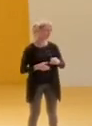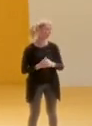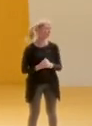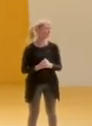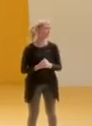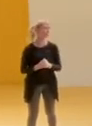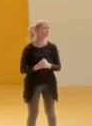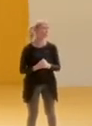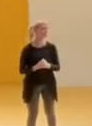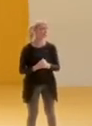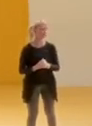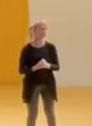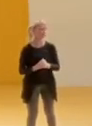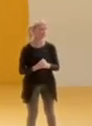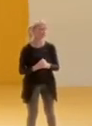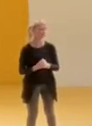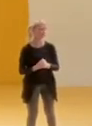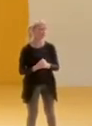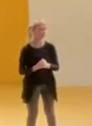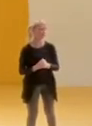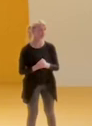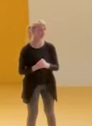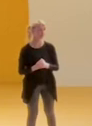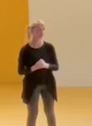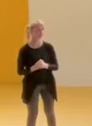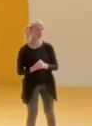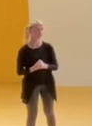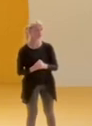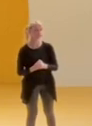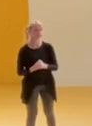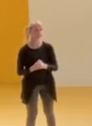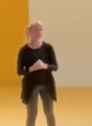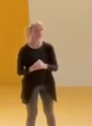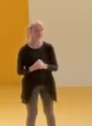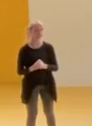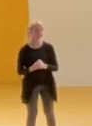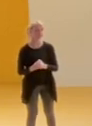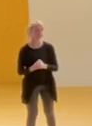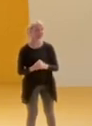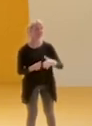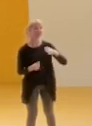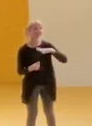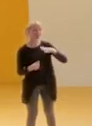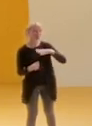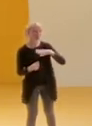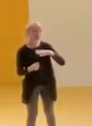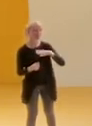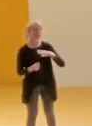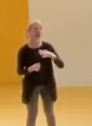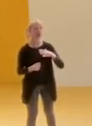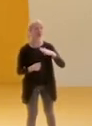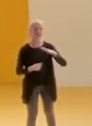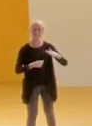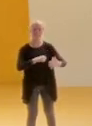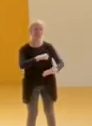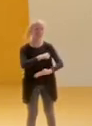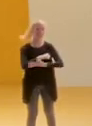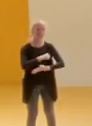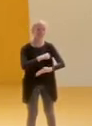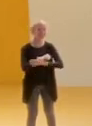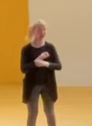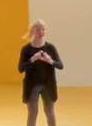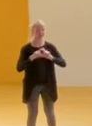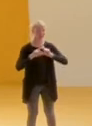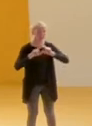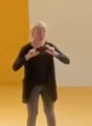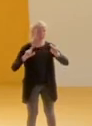sensowne horyzont zdarzeń natomiast to wartościowanie ono się opiera na pewnych